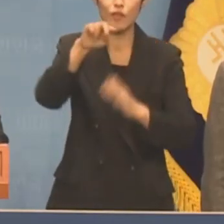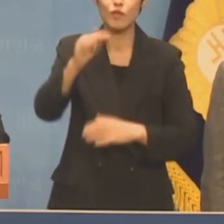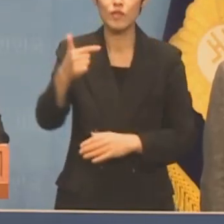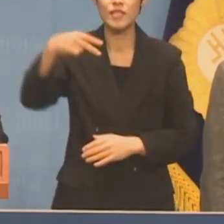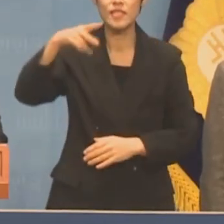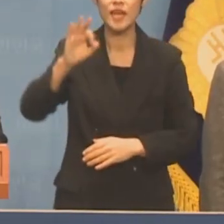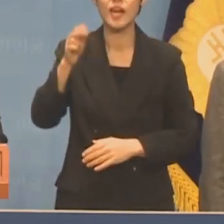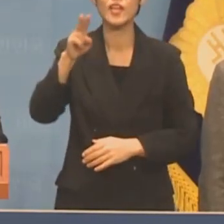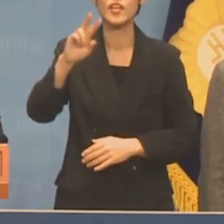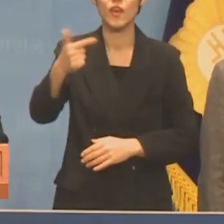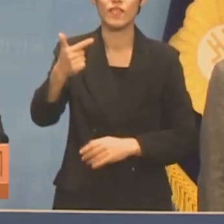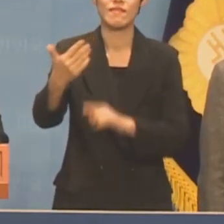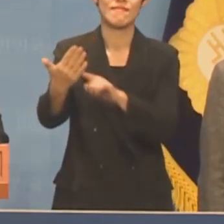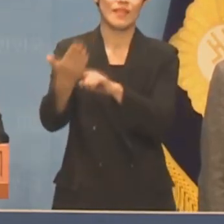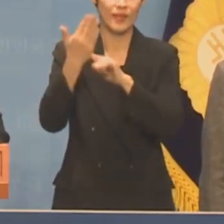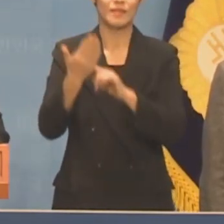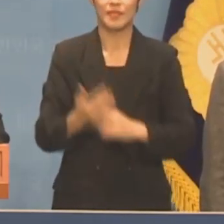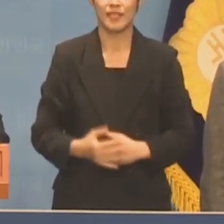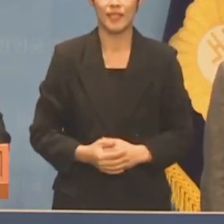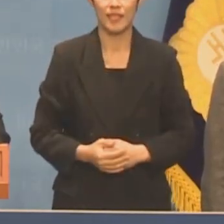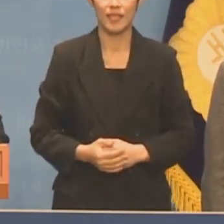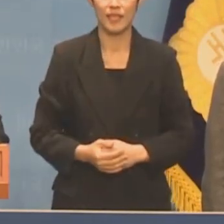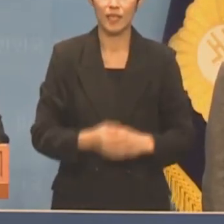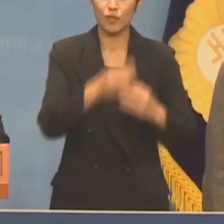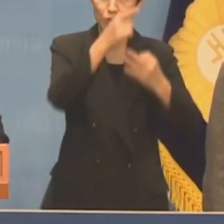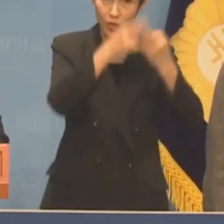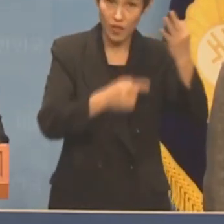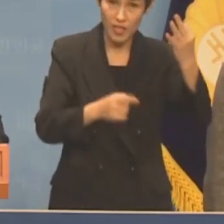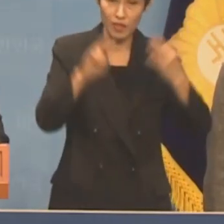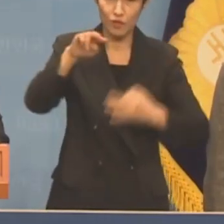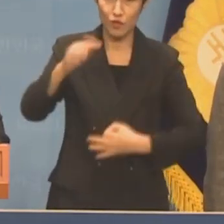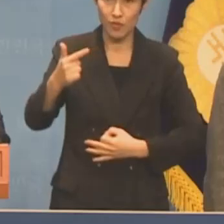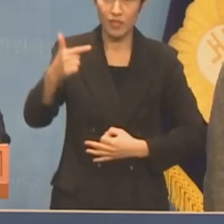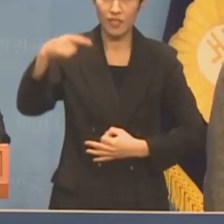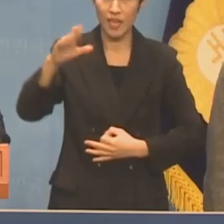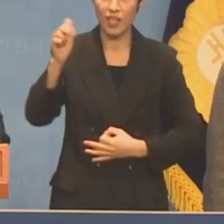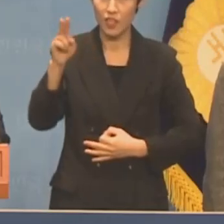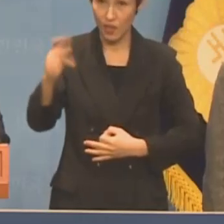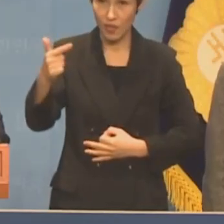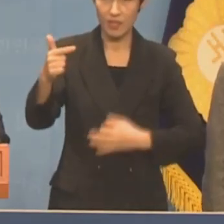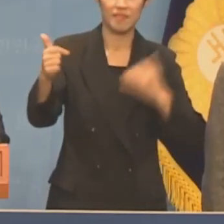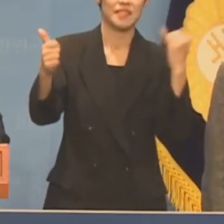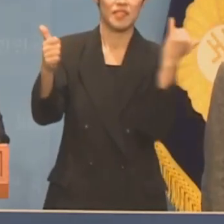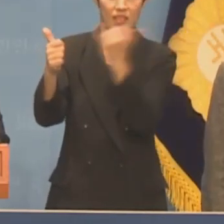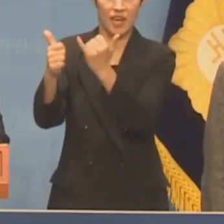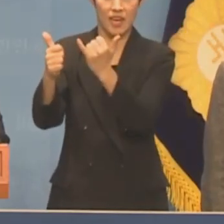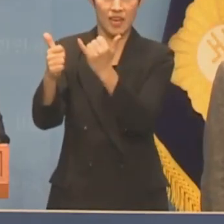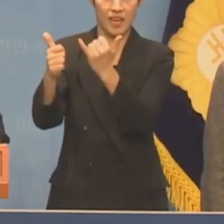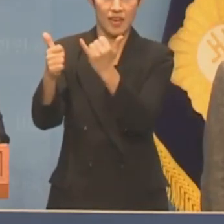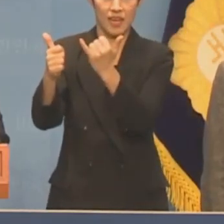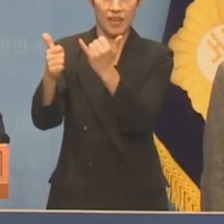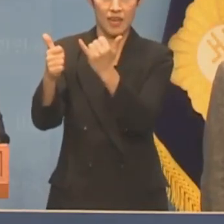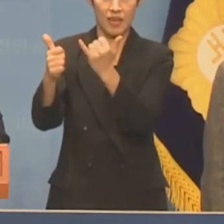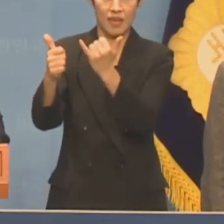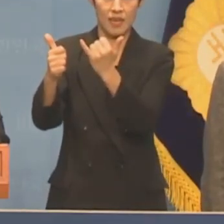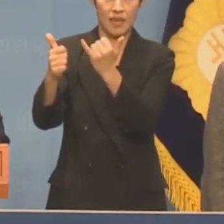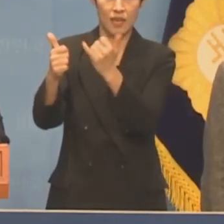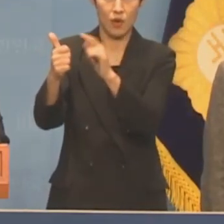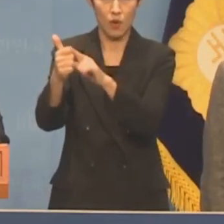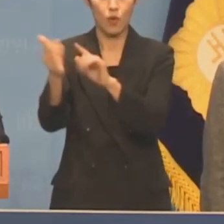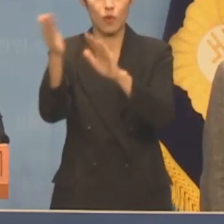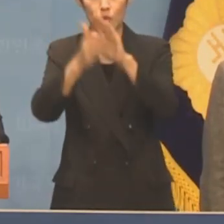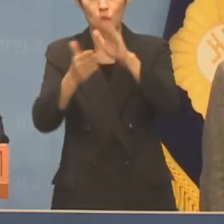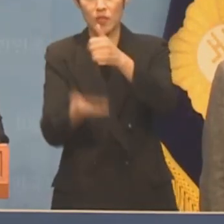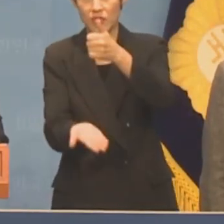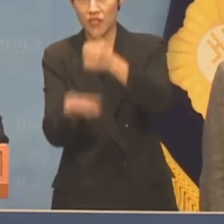윤상현이 드러났습니다. 윤석열이 윤상현에게 전화했고 윤상현이 그것을 받아서